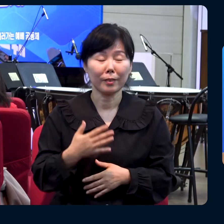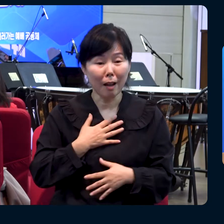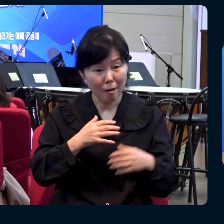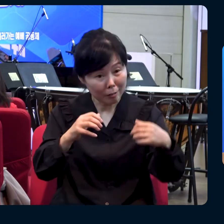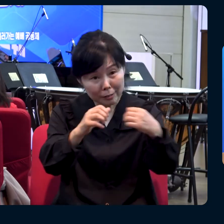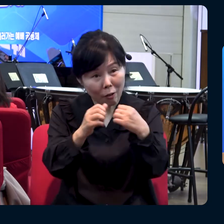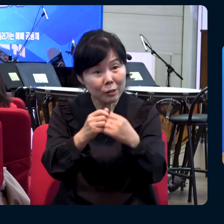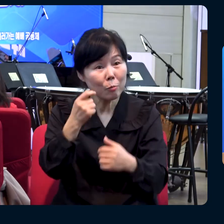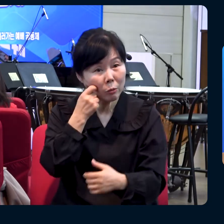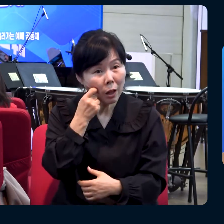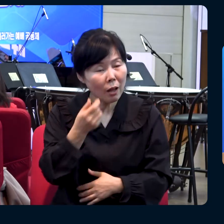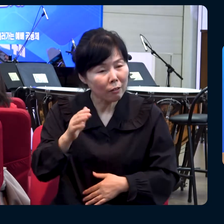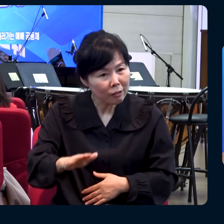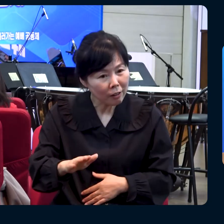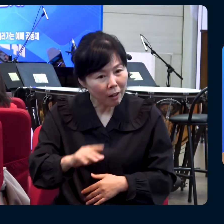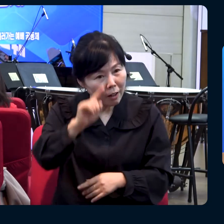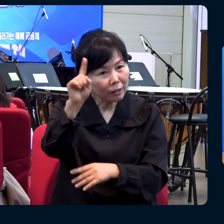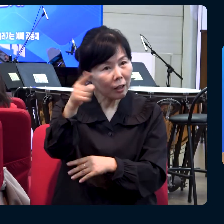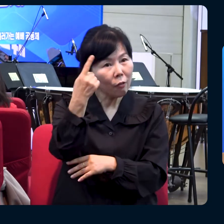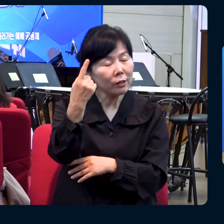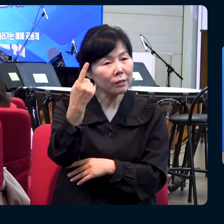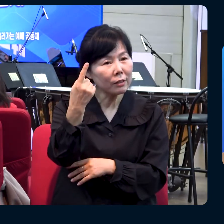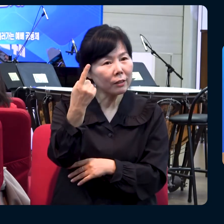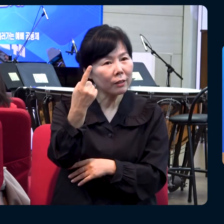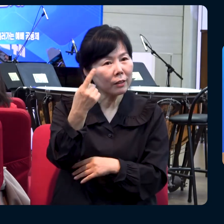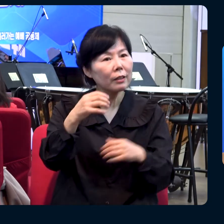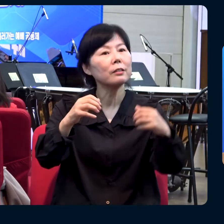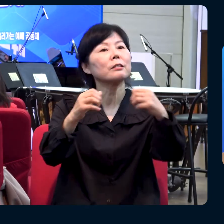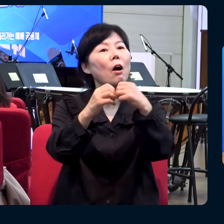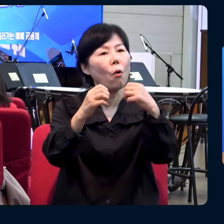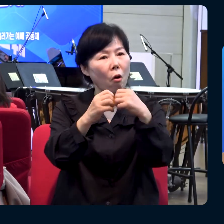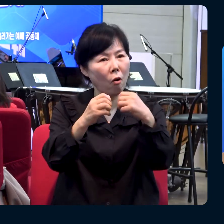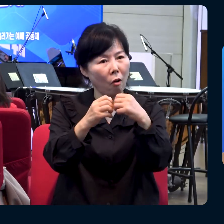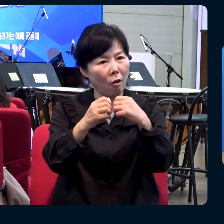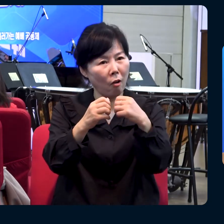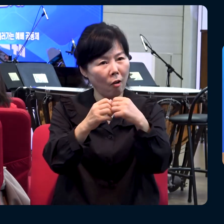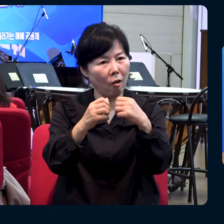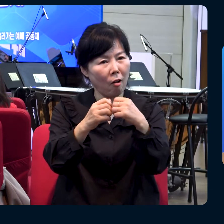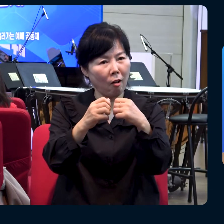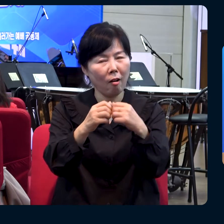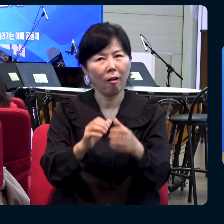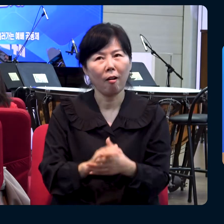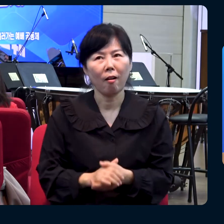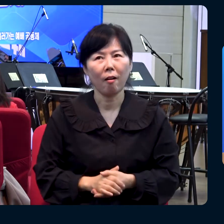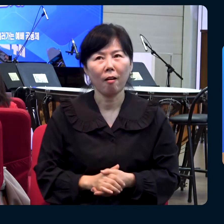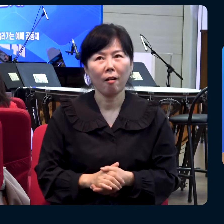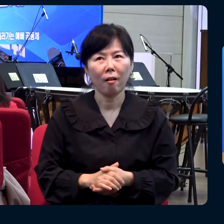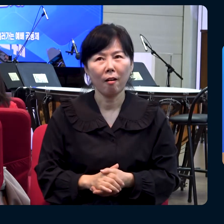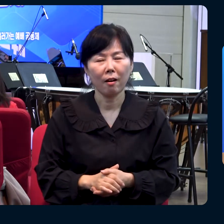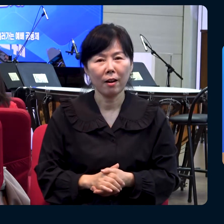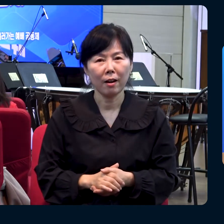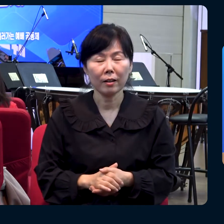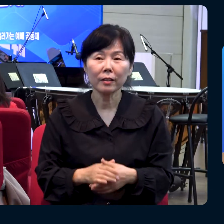나는 못 싸우는데 다윗은 왜 싸웠을까? 자매님 16살 자매님 사자가 무서워요 귀여워요?